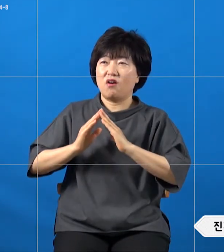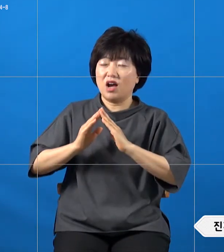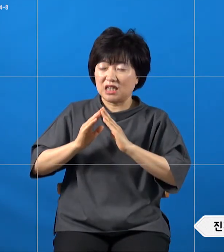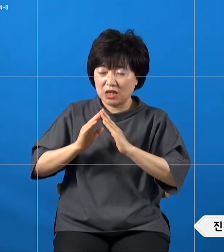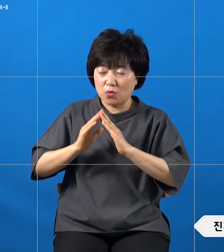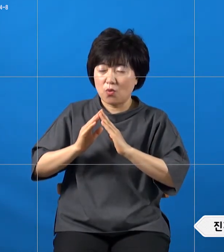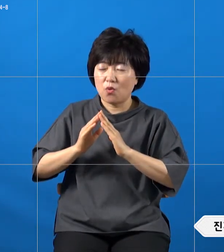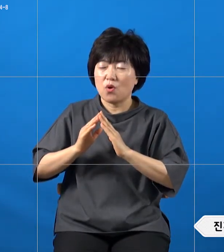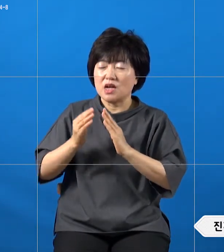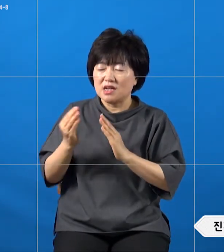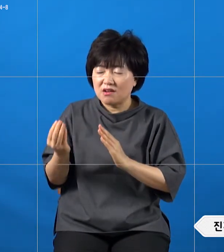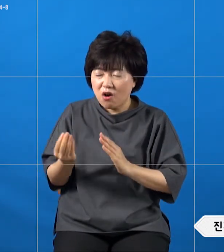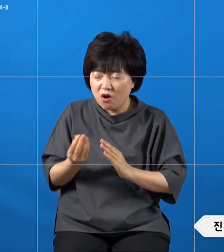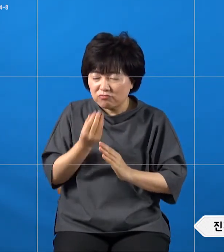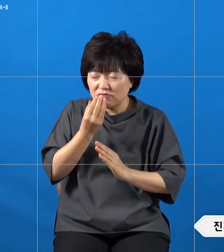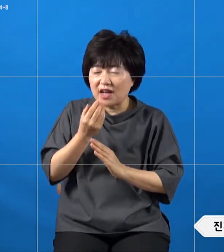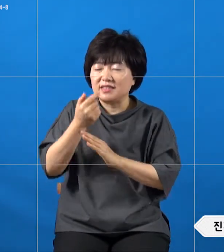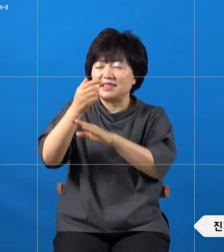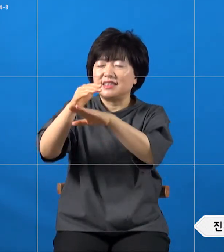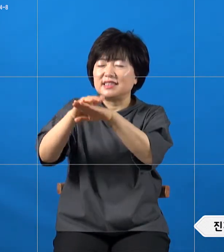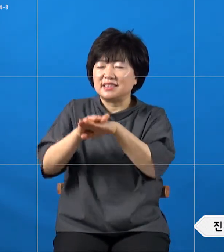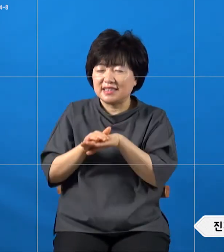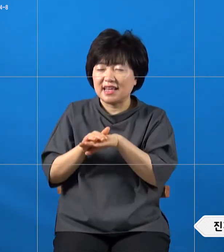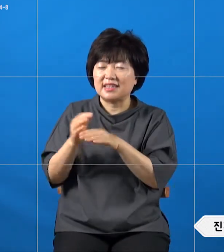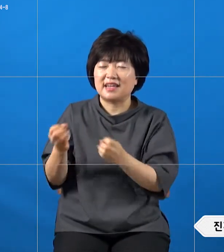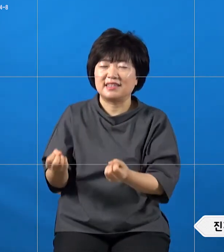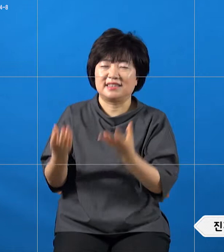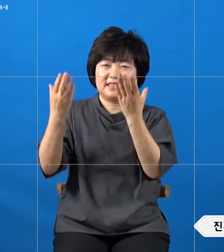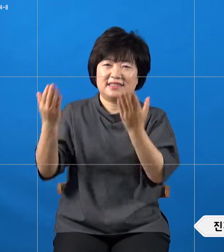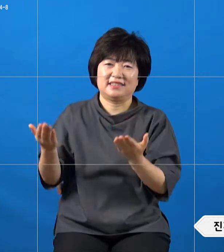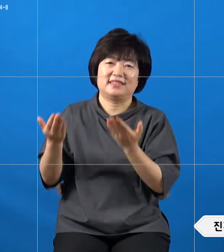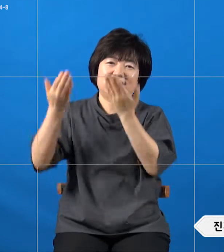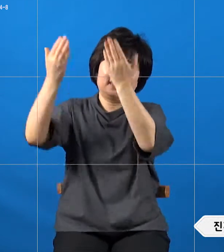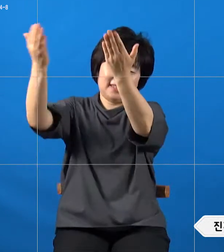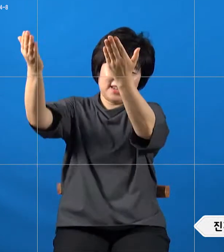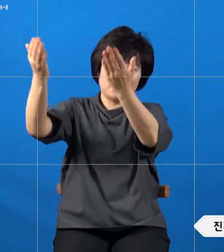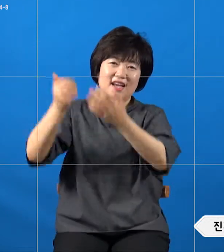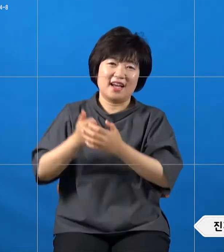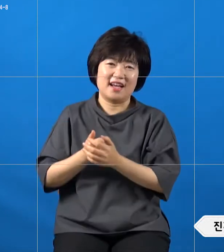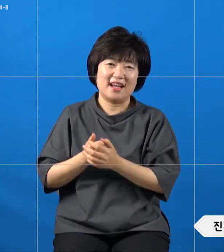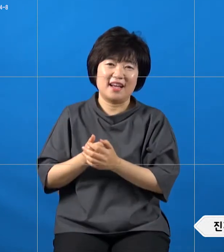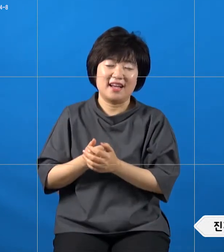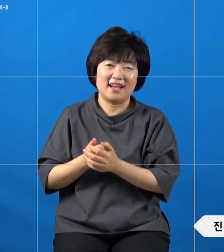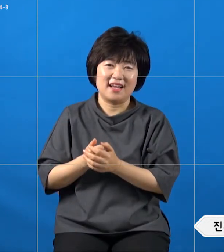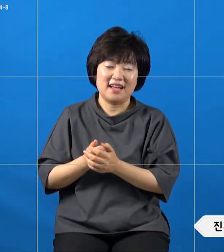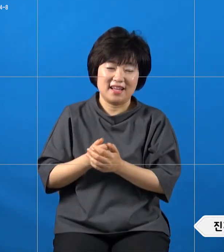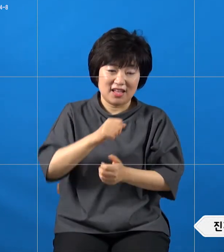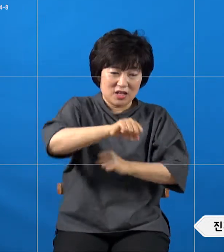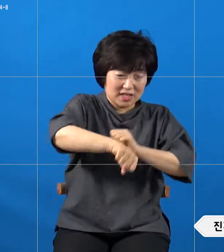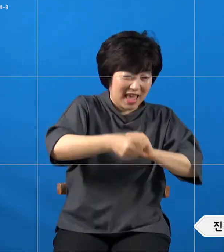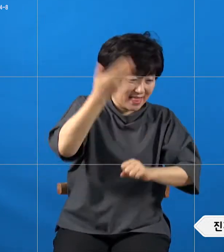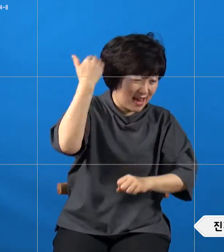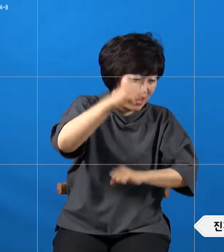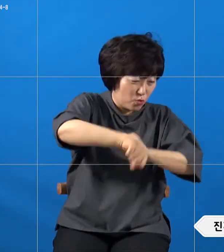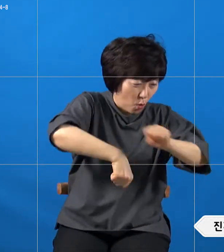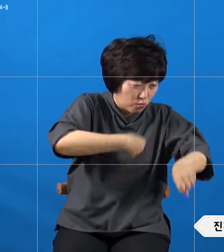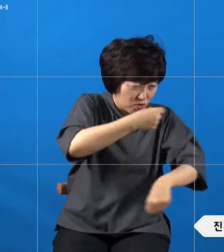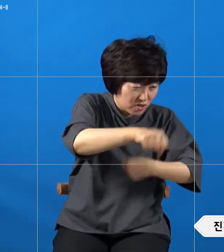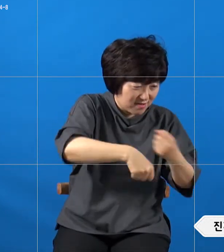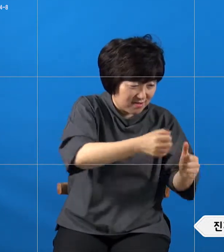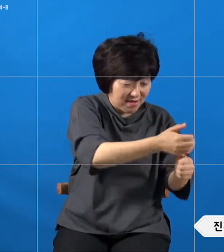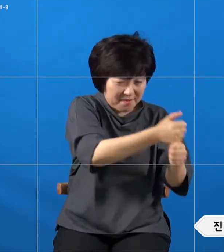그리고 신령한 제사를 주께 드려라. 이 신령한 제사는 동물들로